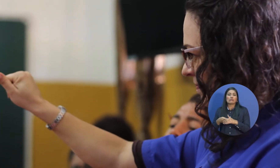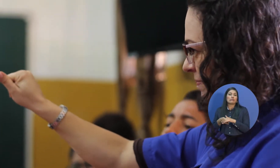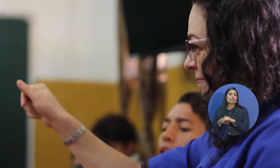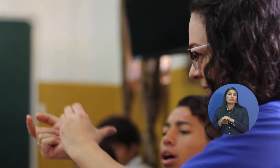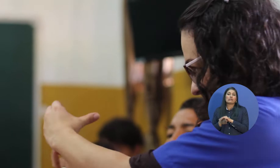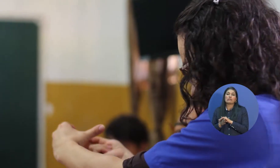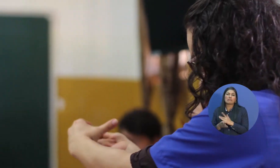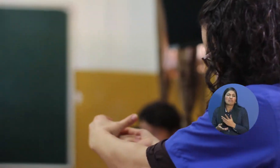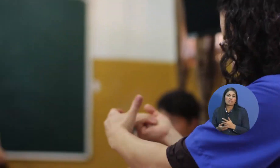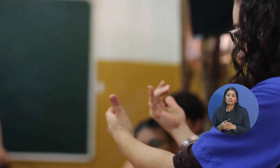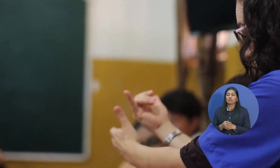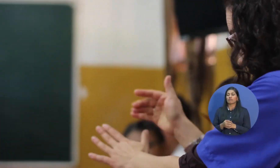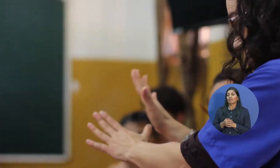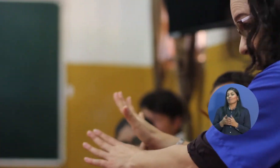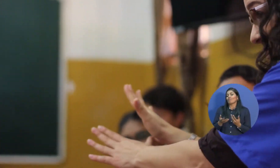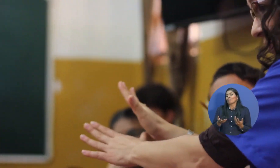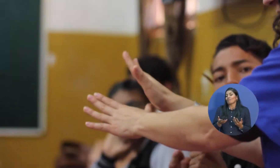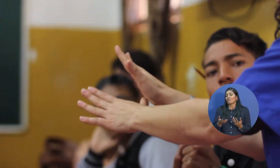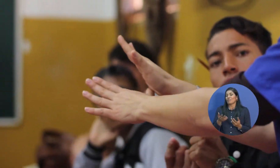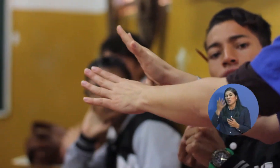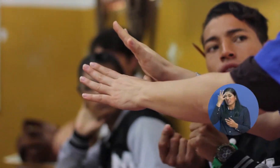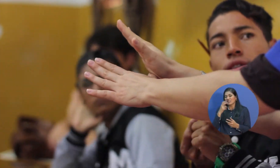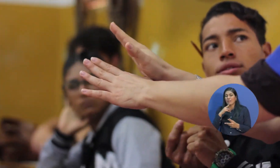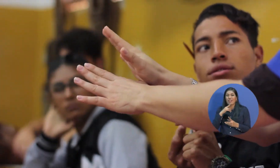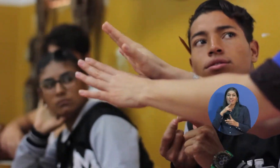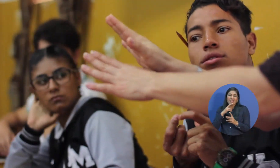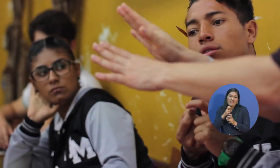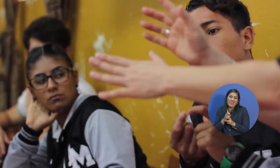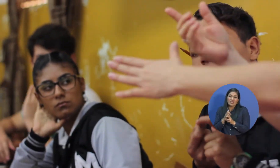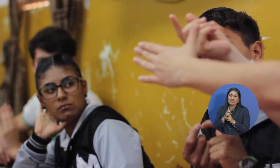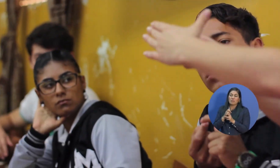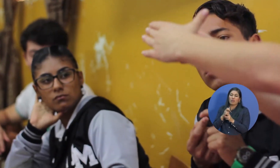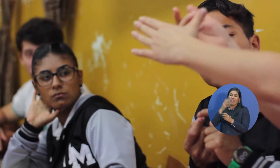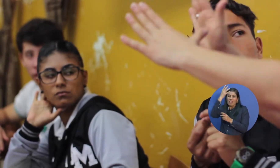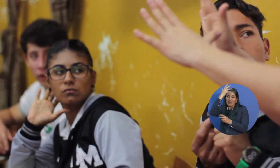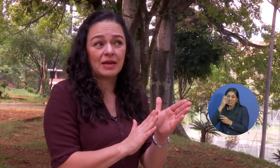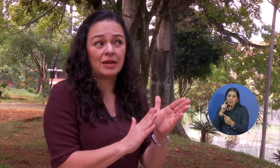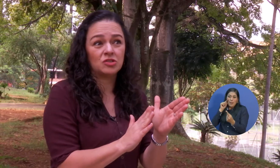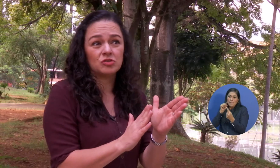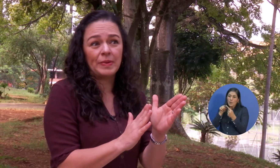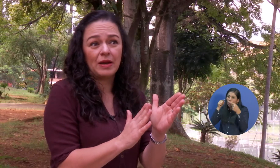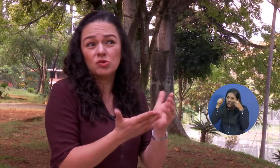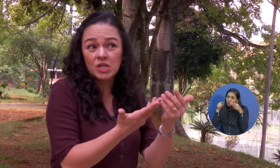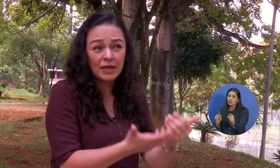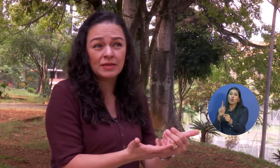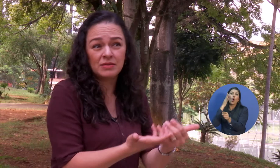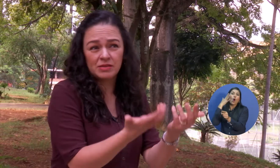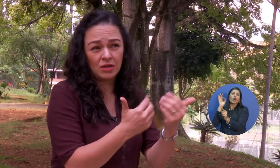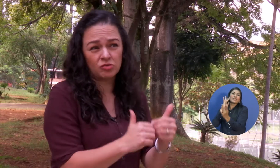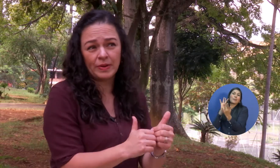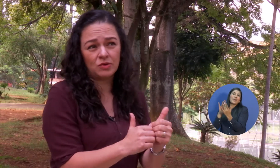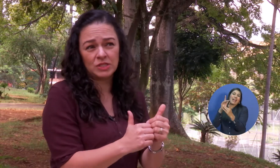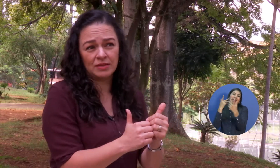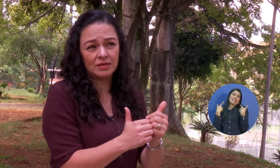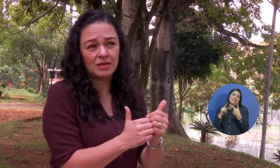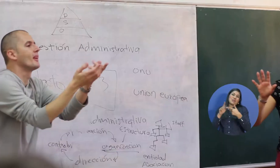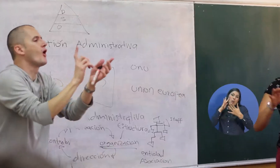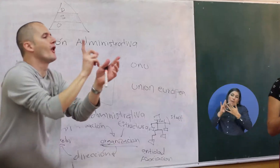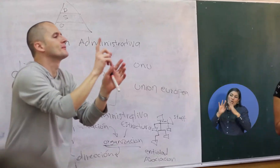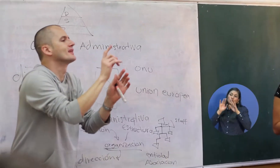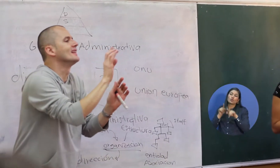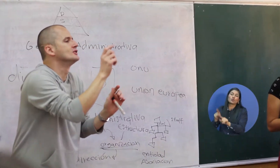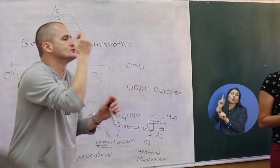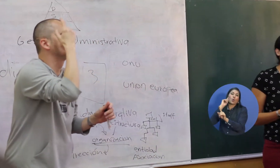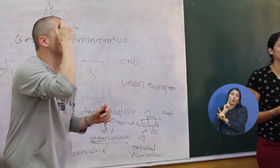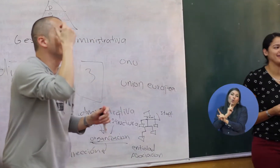no tengo la posibilidad de ingresar, ya sea por las condiciones de los exámenes que están hechos para oyentes, diseñados para oyentes desde